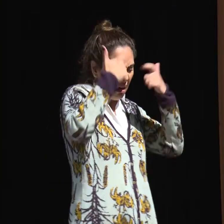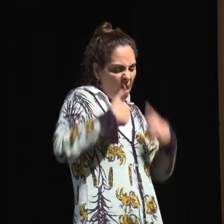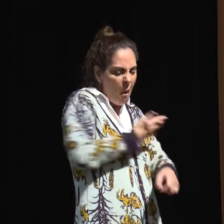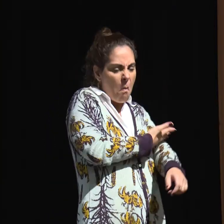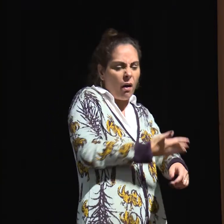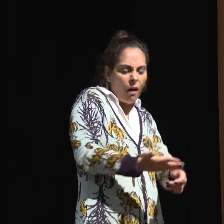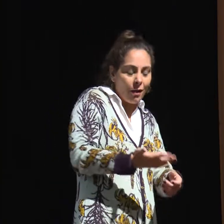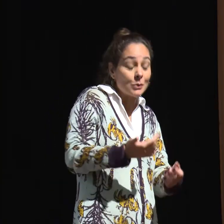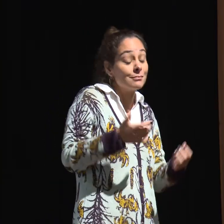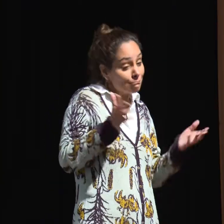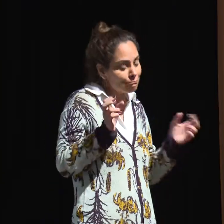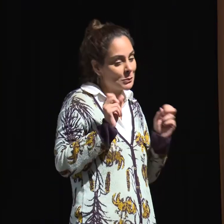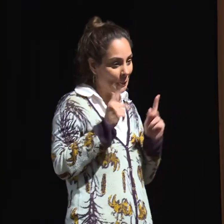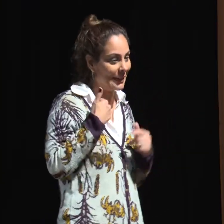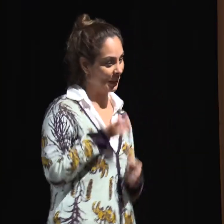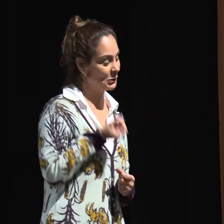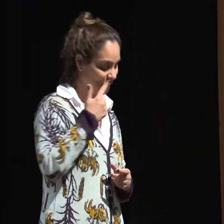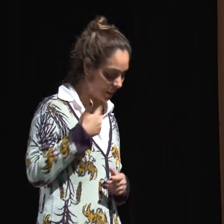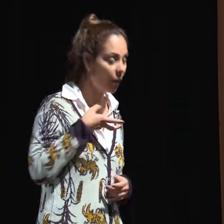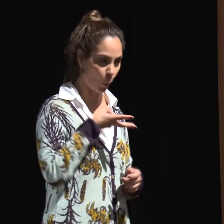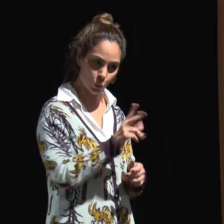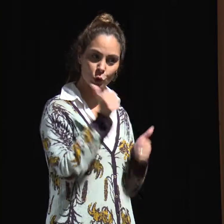E eu perguntei, alguns alunos falaram, eu sou